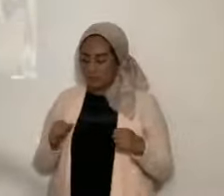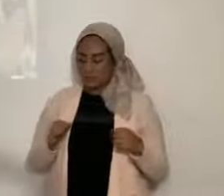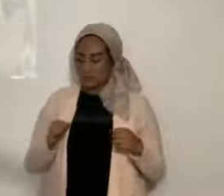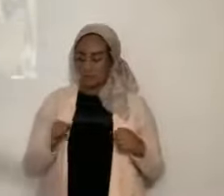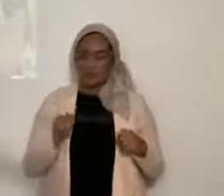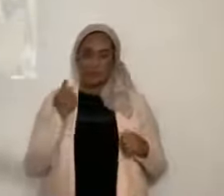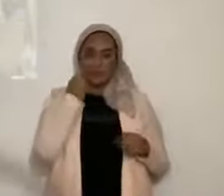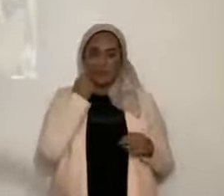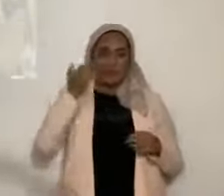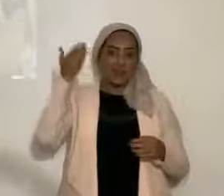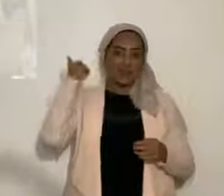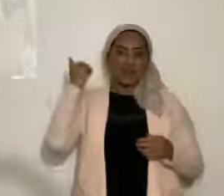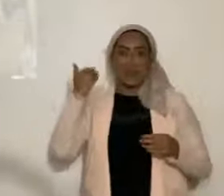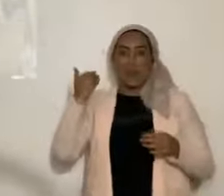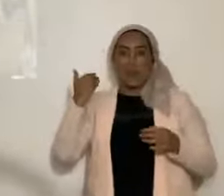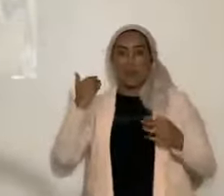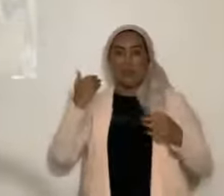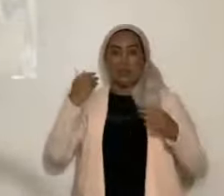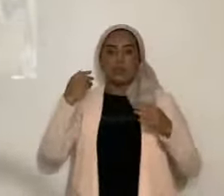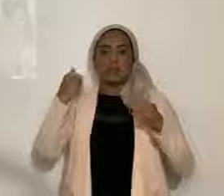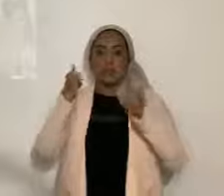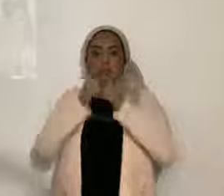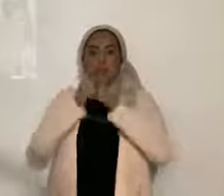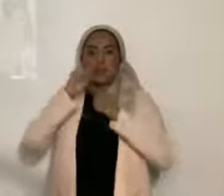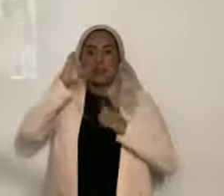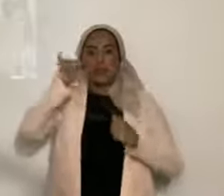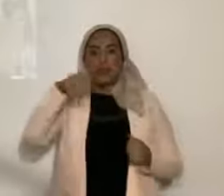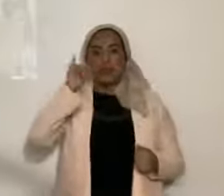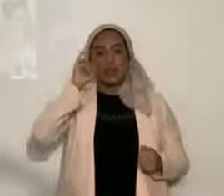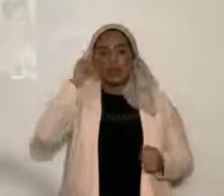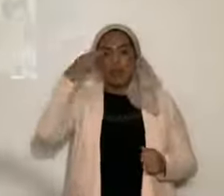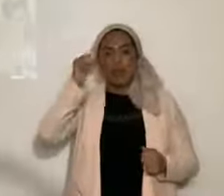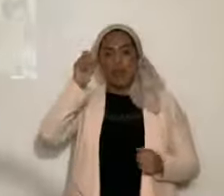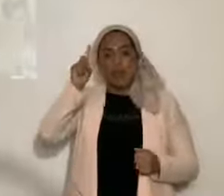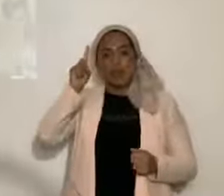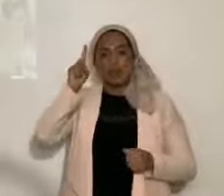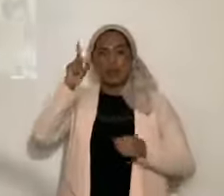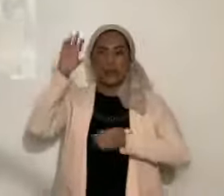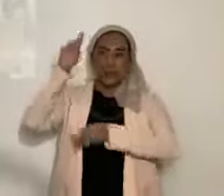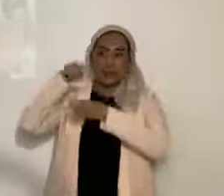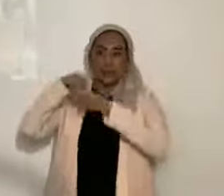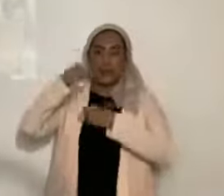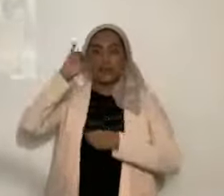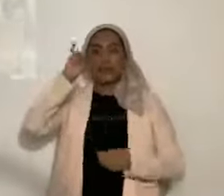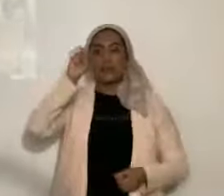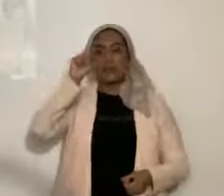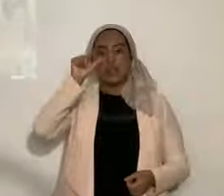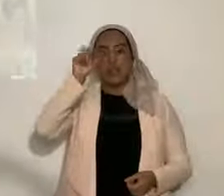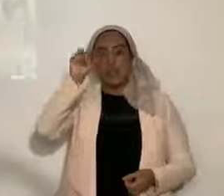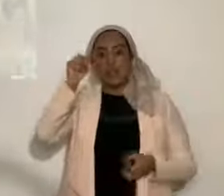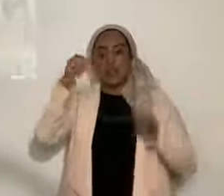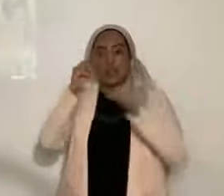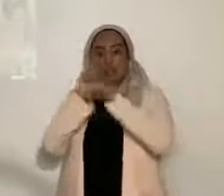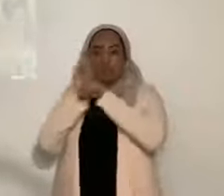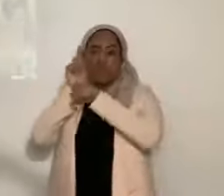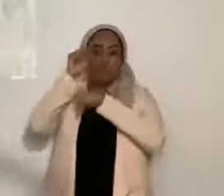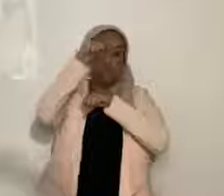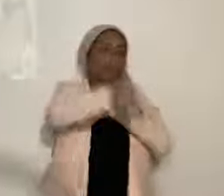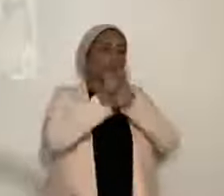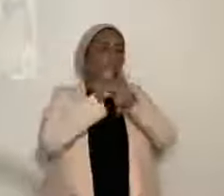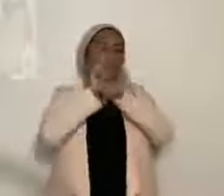acaba de pasar un conflicto más con la yihad islámica. Y muchos proyectiles cohetes fueron lanzados hacia